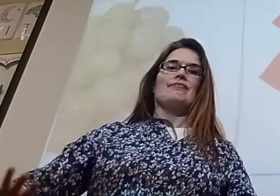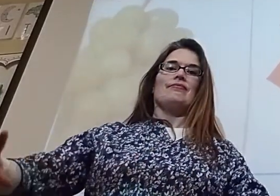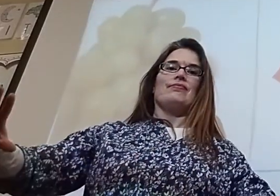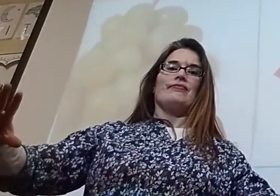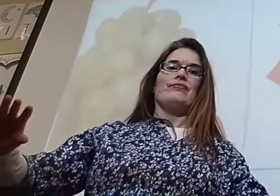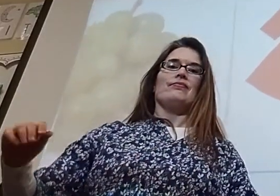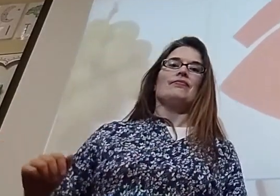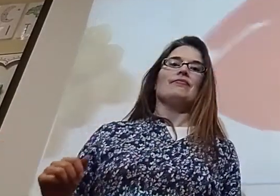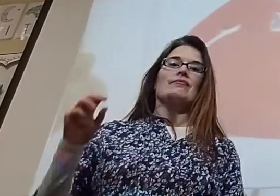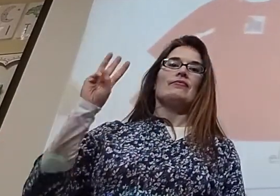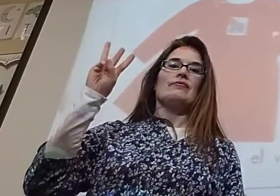vestido, W,